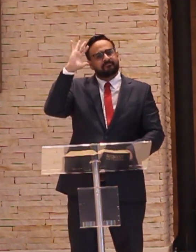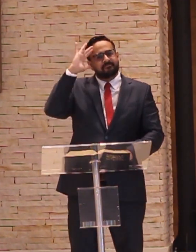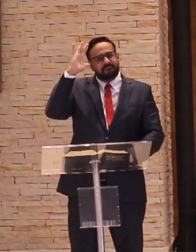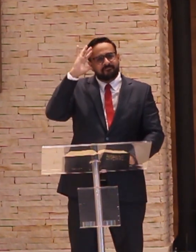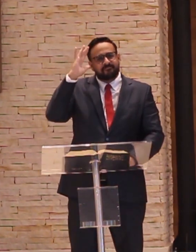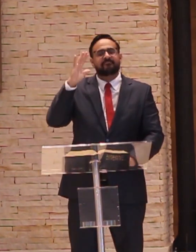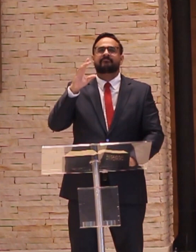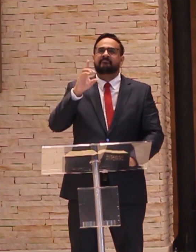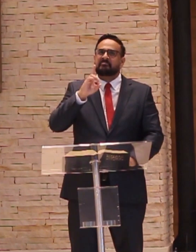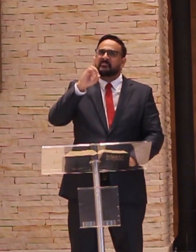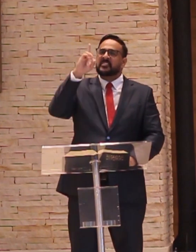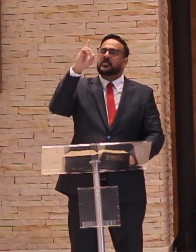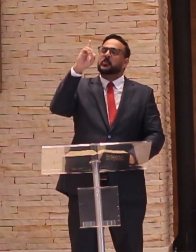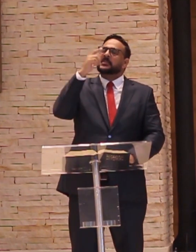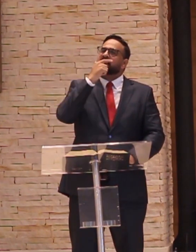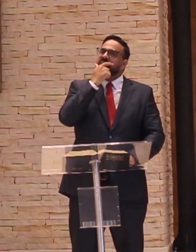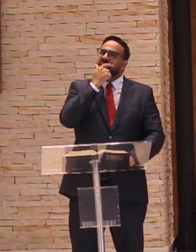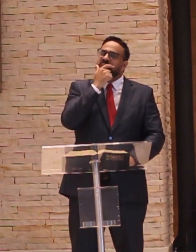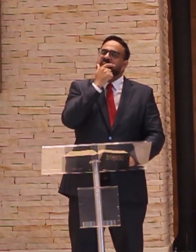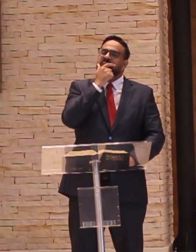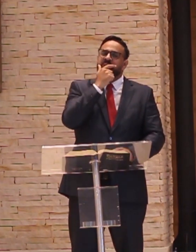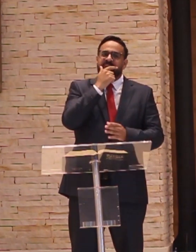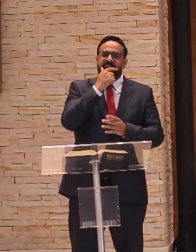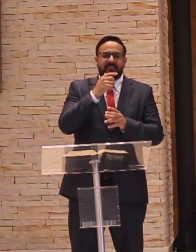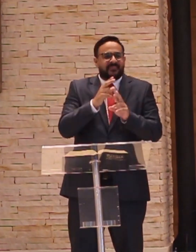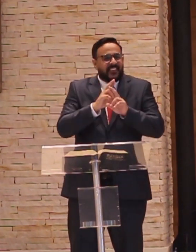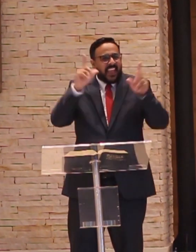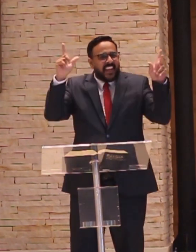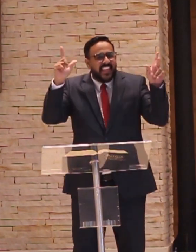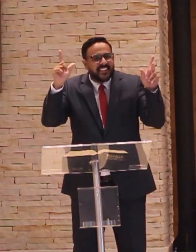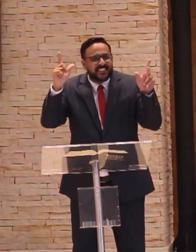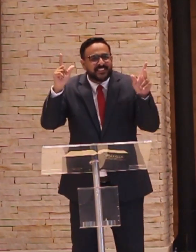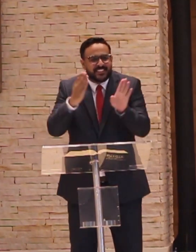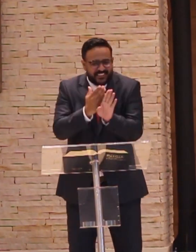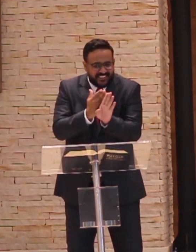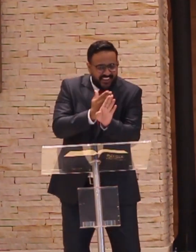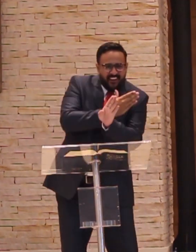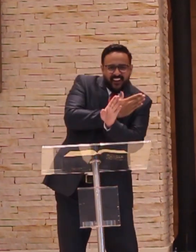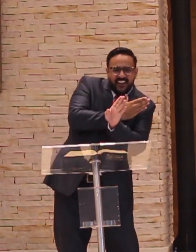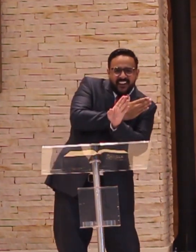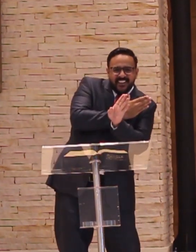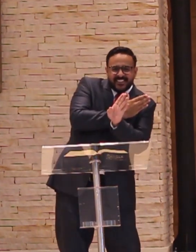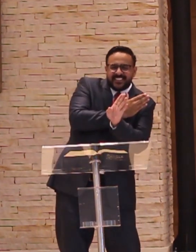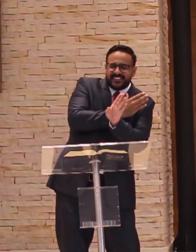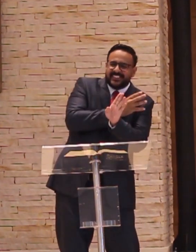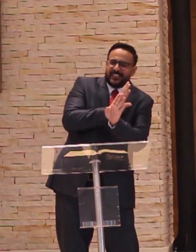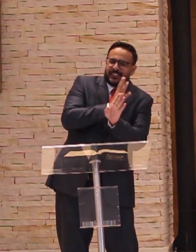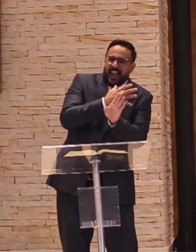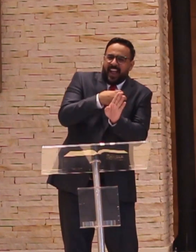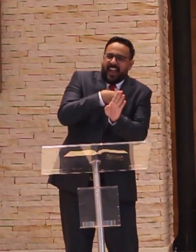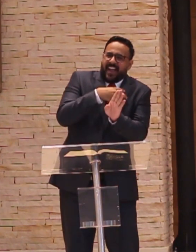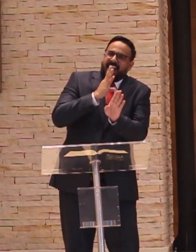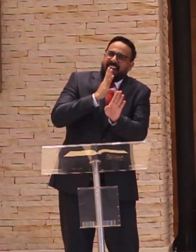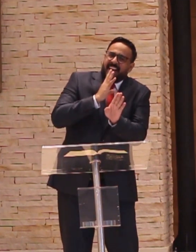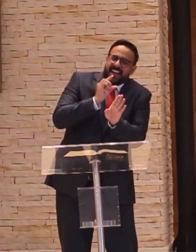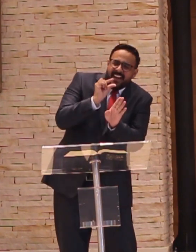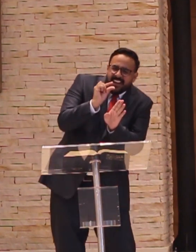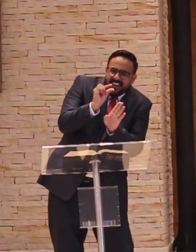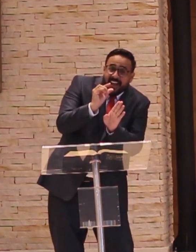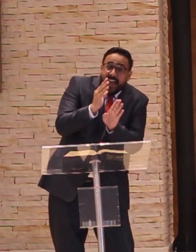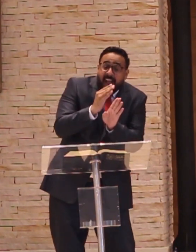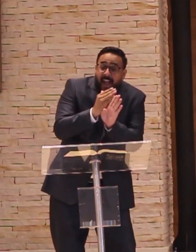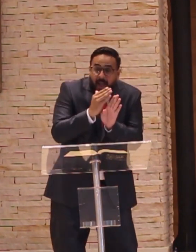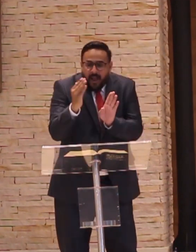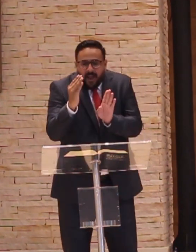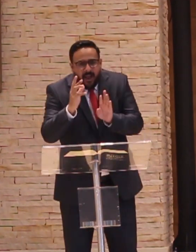que Deus proveu um sacrifício. Abraão entendeu o poder de Deus. E a partir daquele momento,